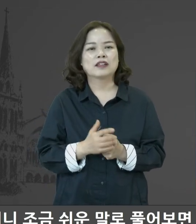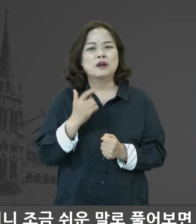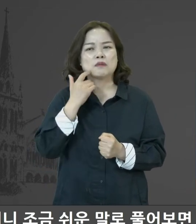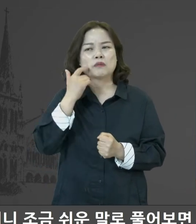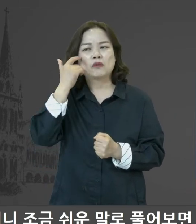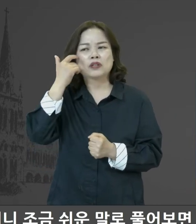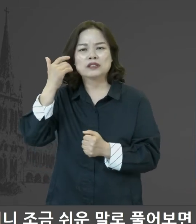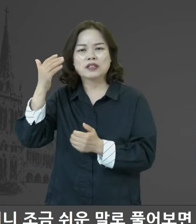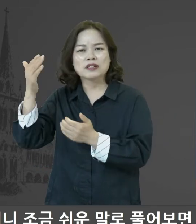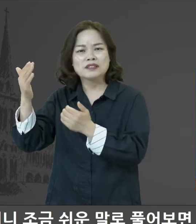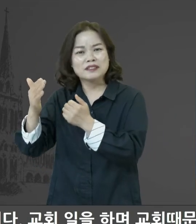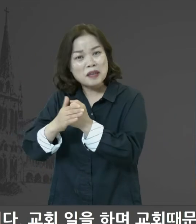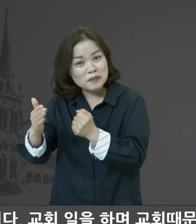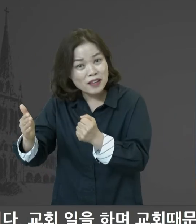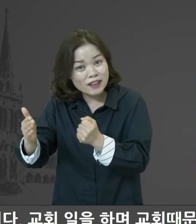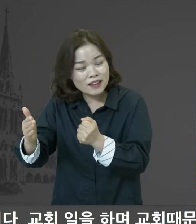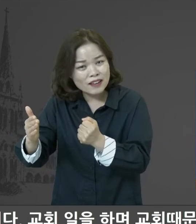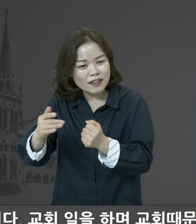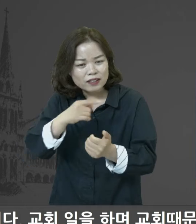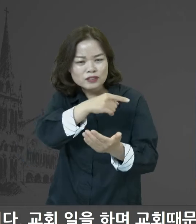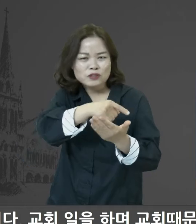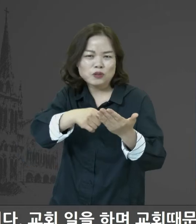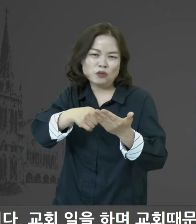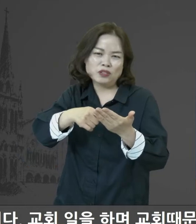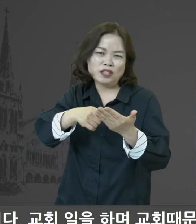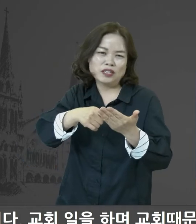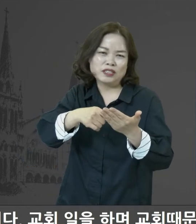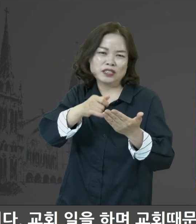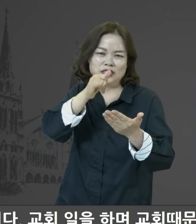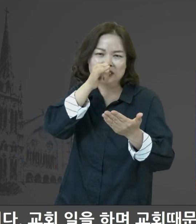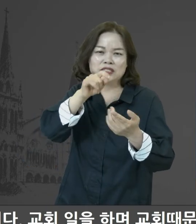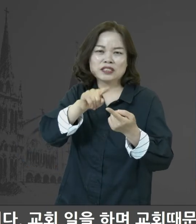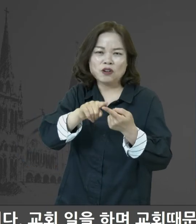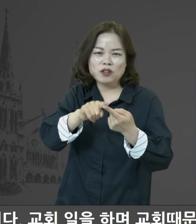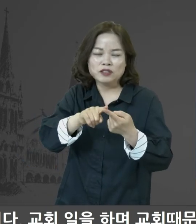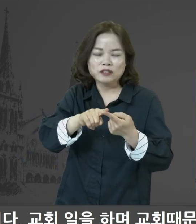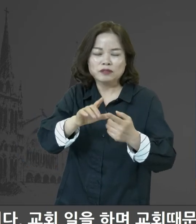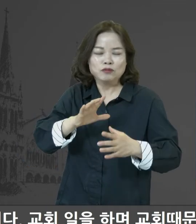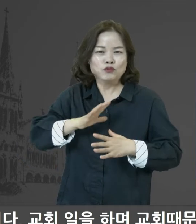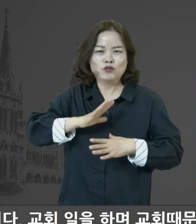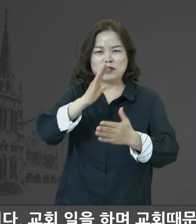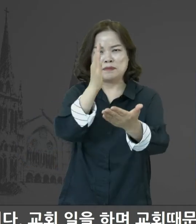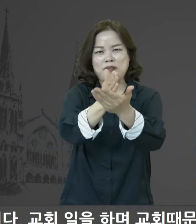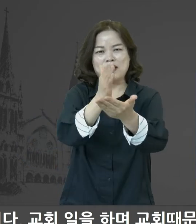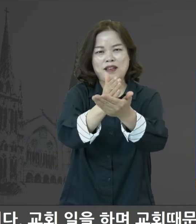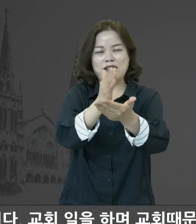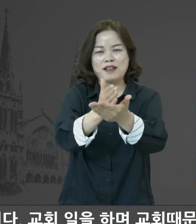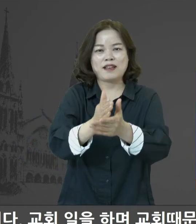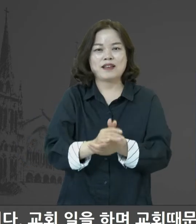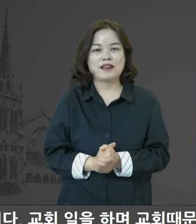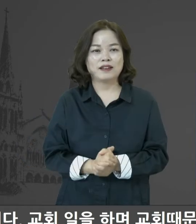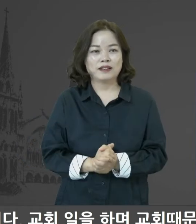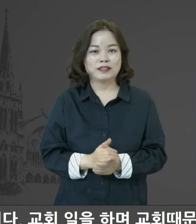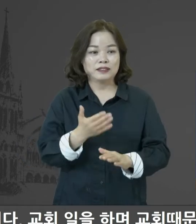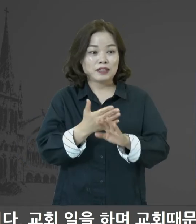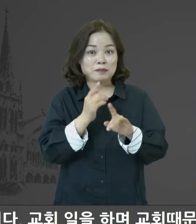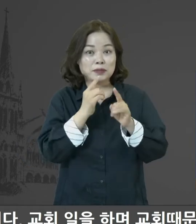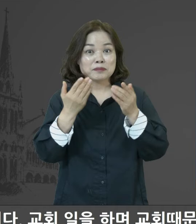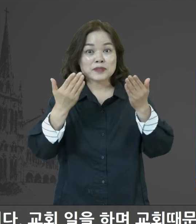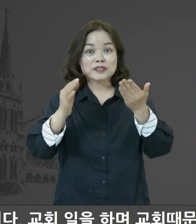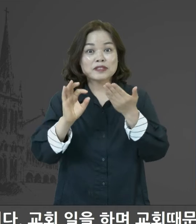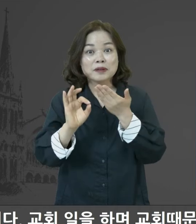목회자들 때문에 손해보는 일을 두려워하지 말라는 것입니다. 다른 말로